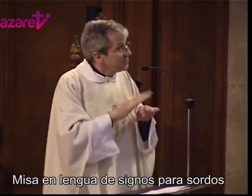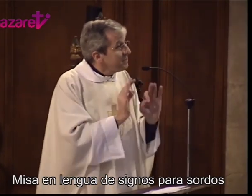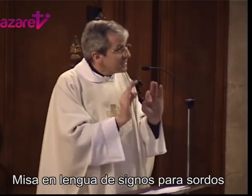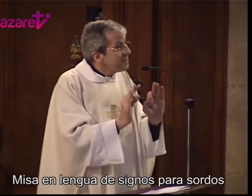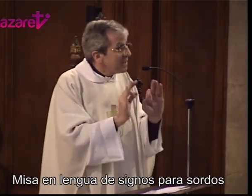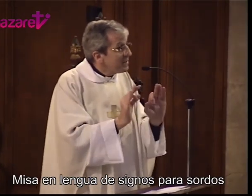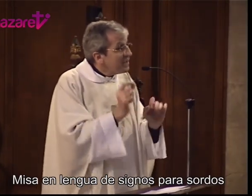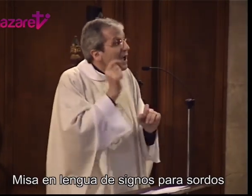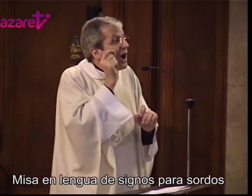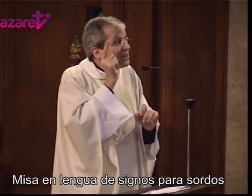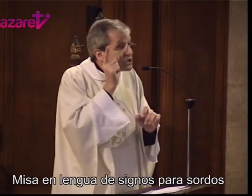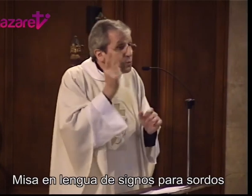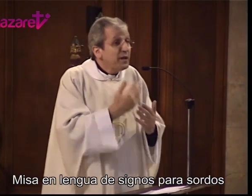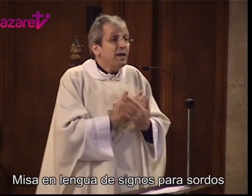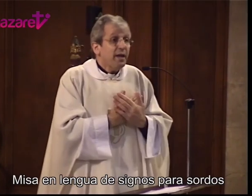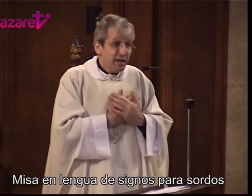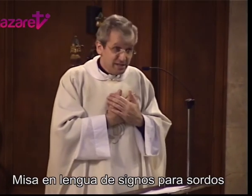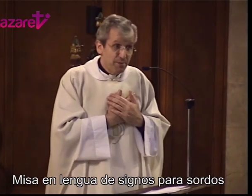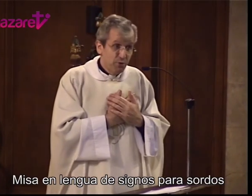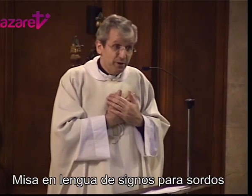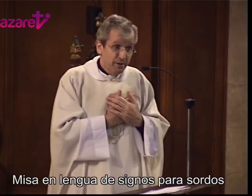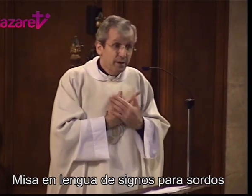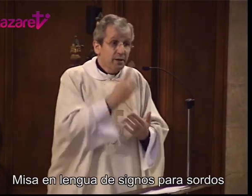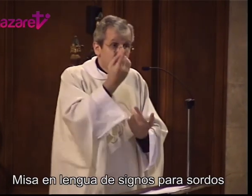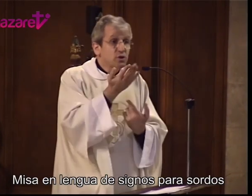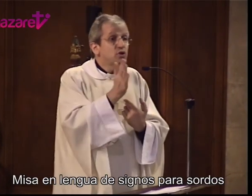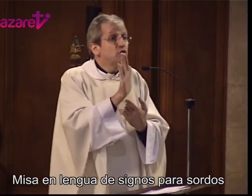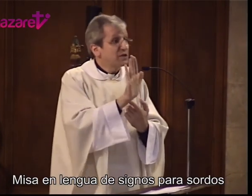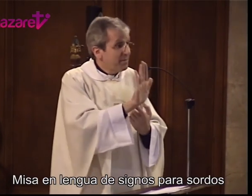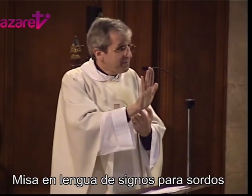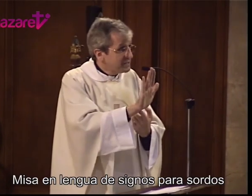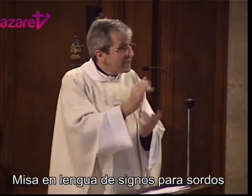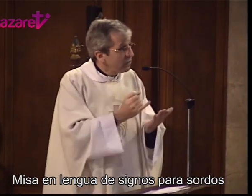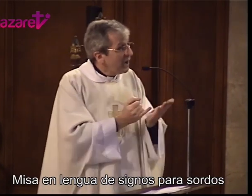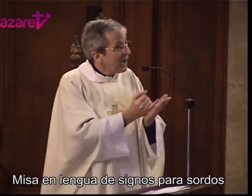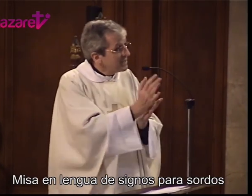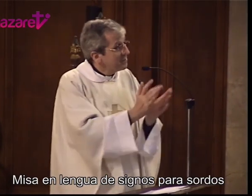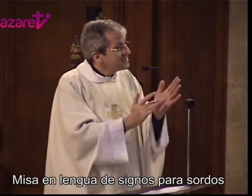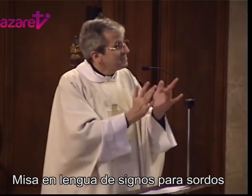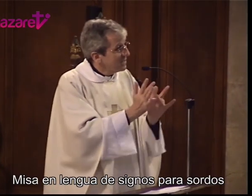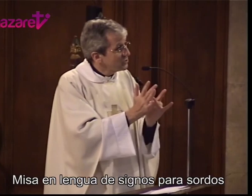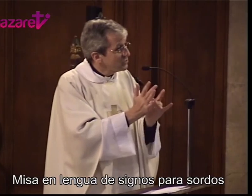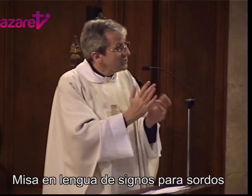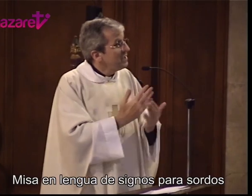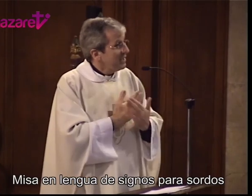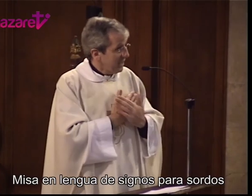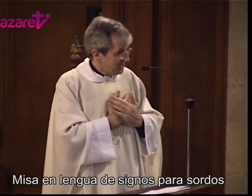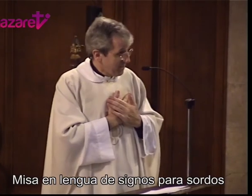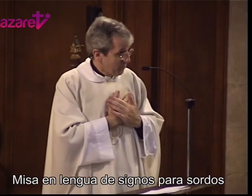invita especialmente a descubrir ese amor que Dios nos ha manifestado a través de Jesús. Ese amor que